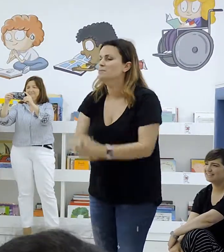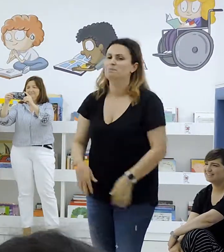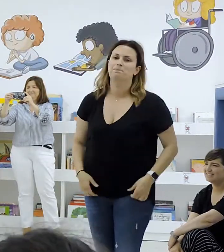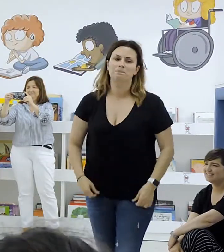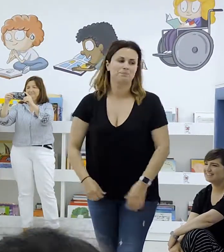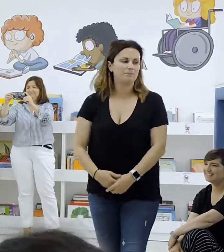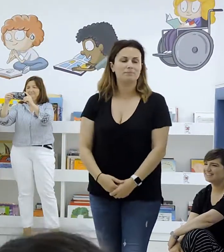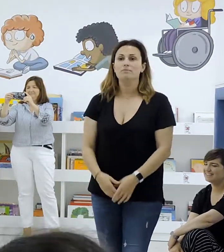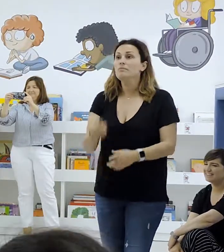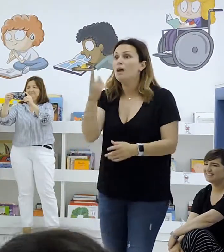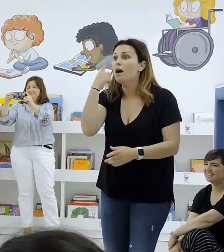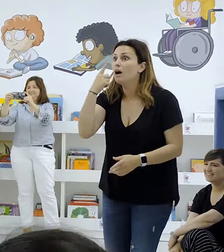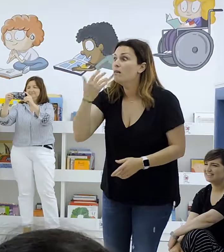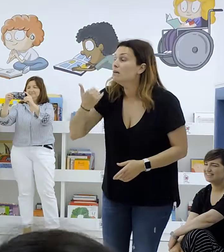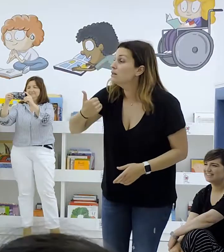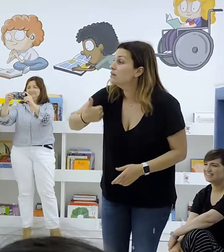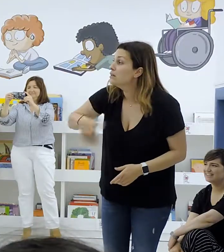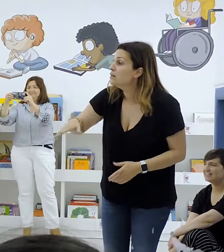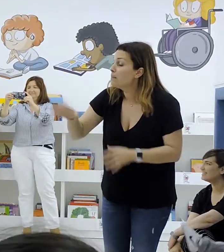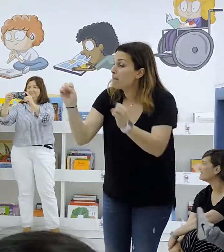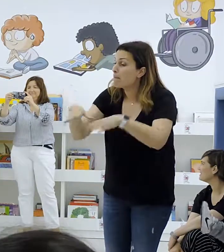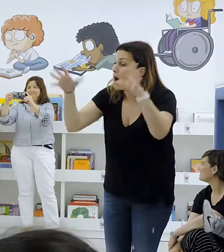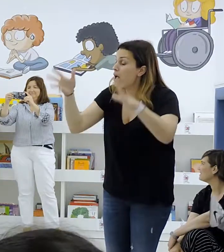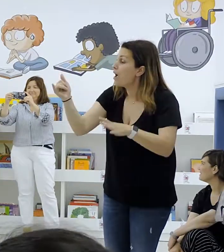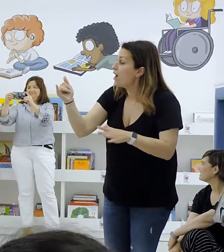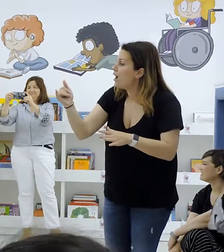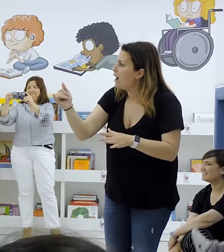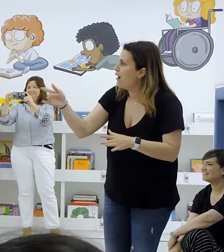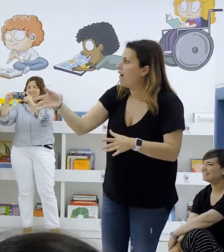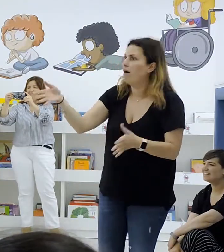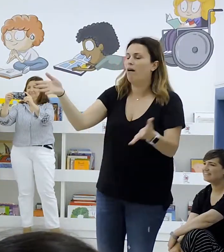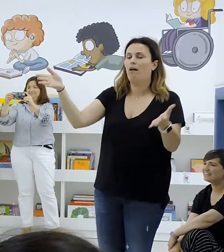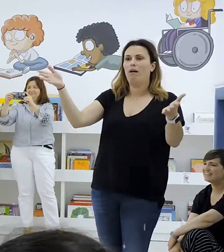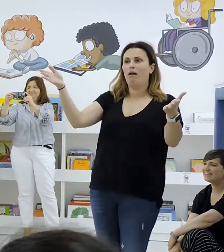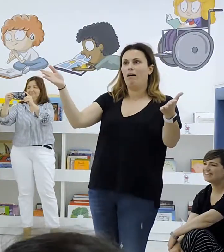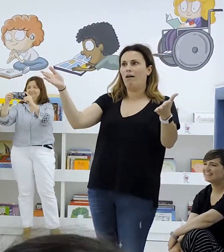vosotros. Y entonces a ver si ahora aquí de la magia y aquí de la magia.